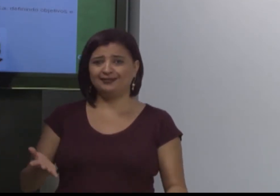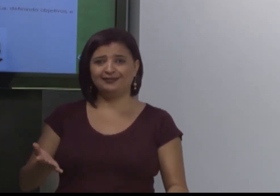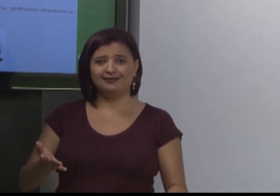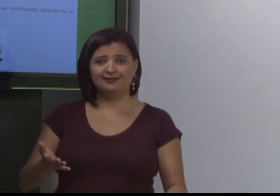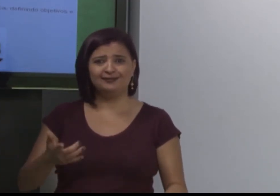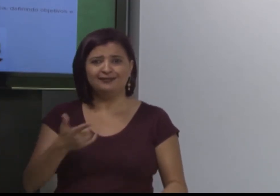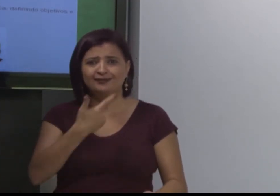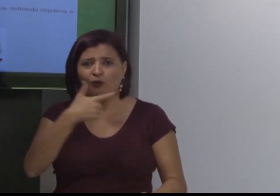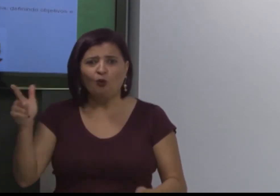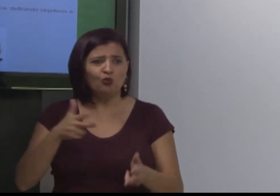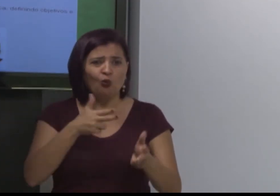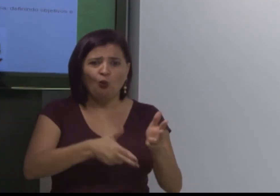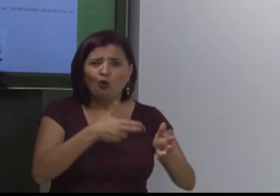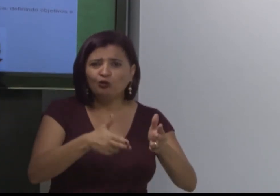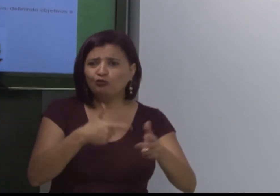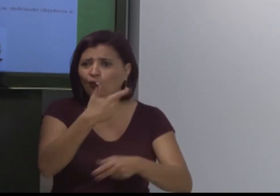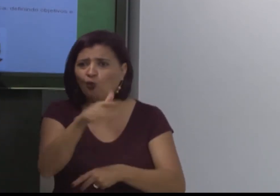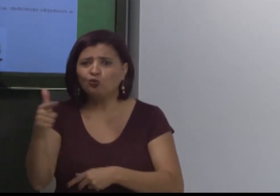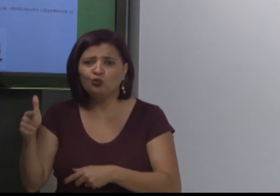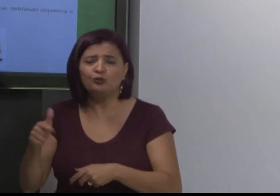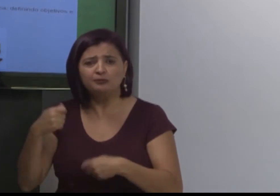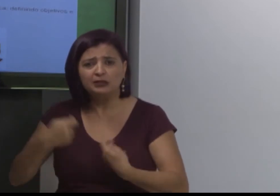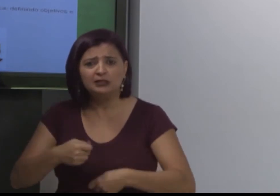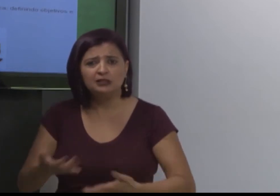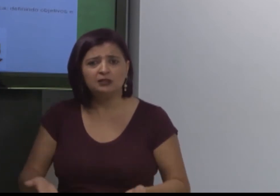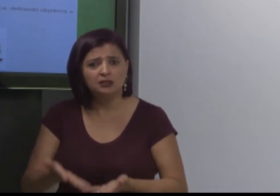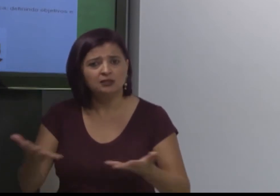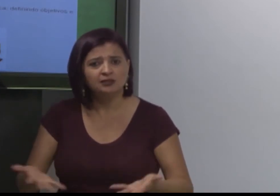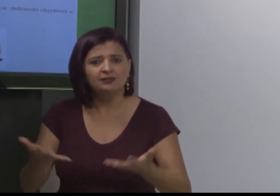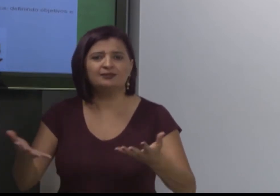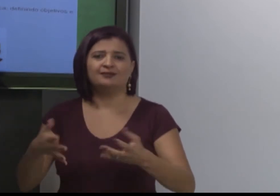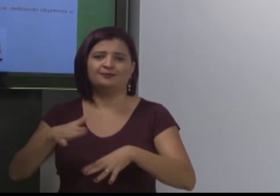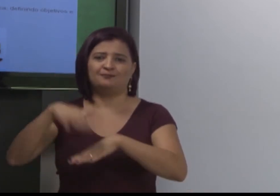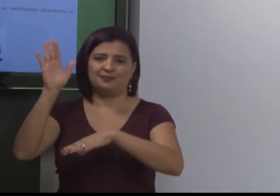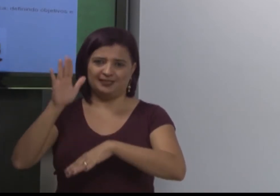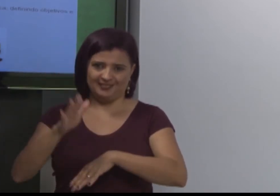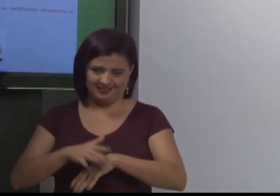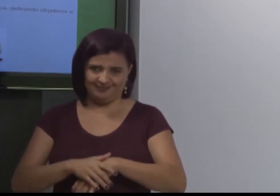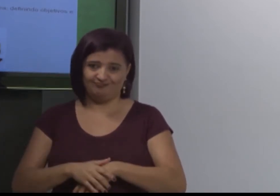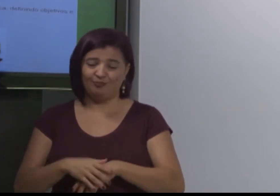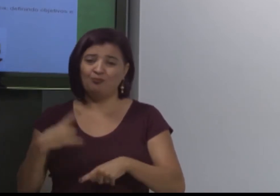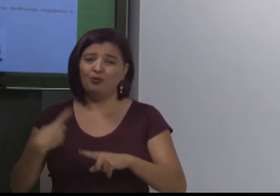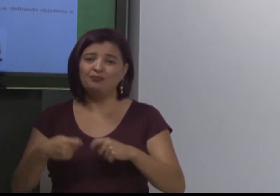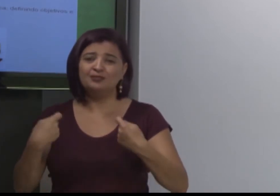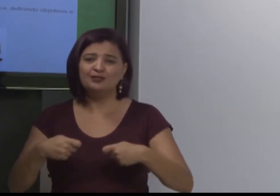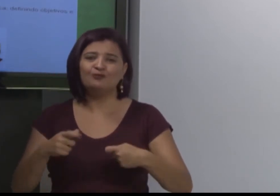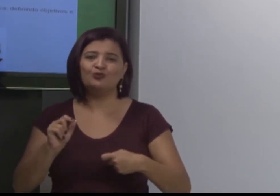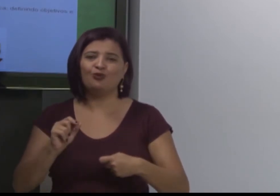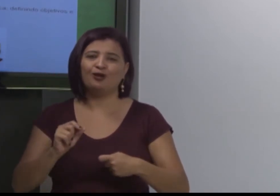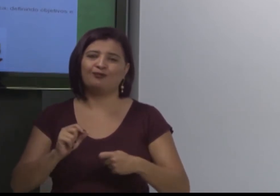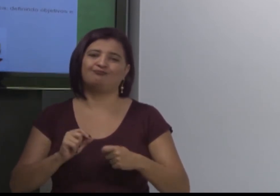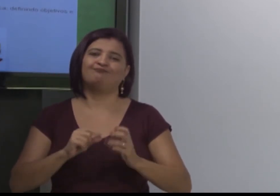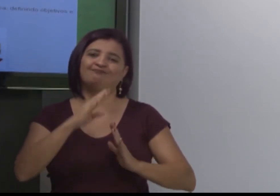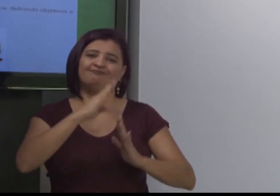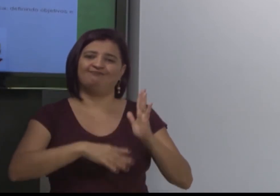Salinas, outros espaços, Corinto, dentre outros. É necessário que haja